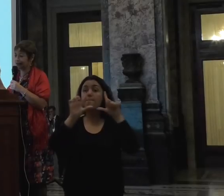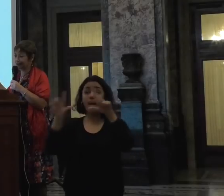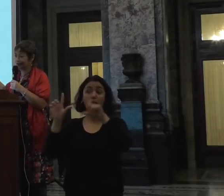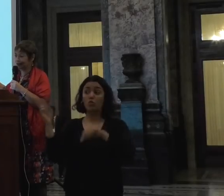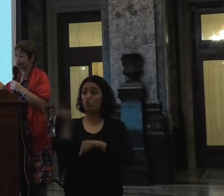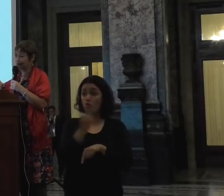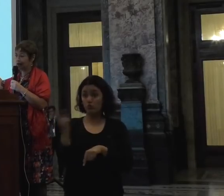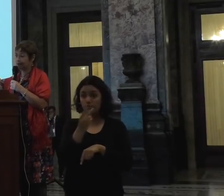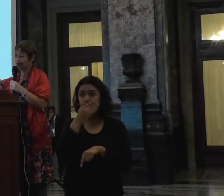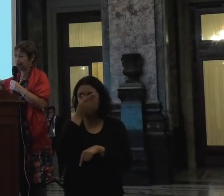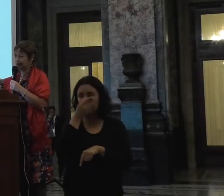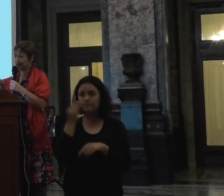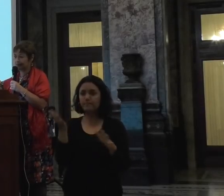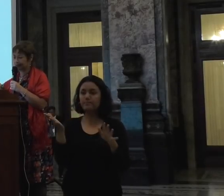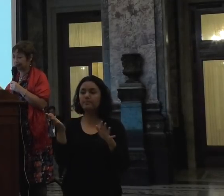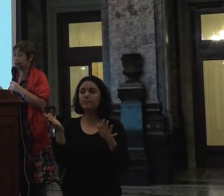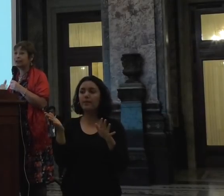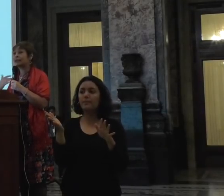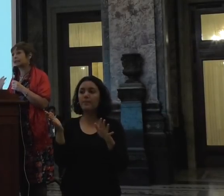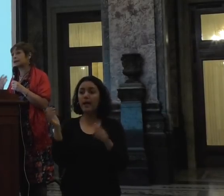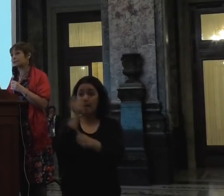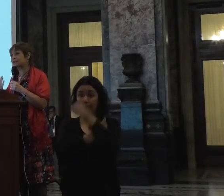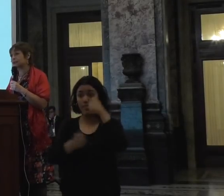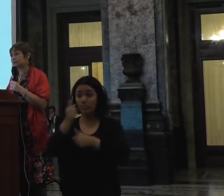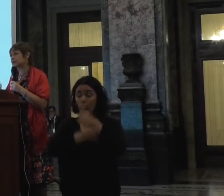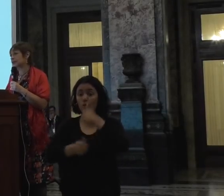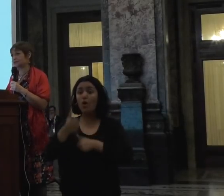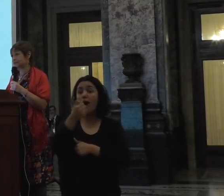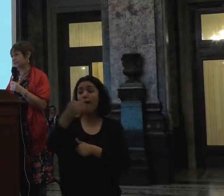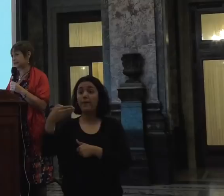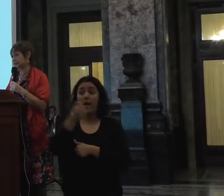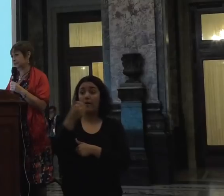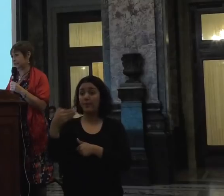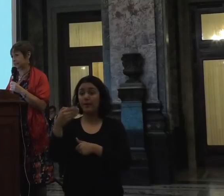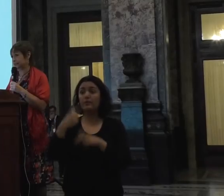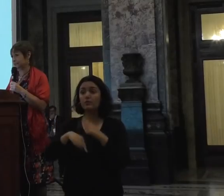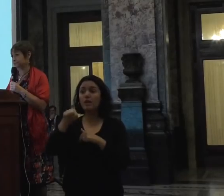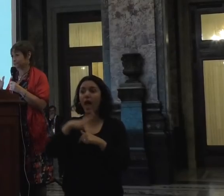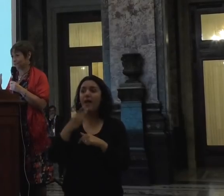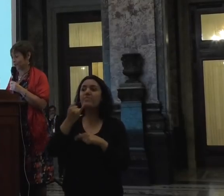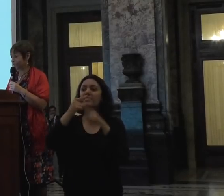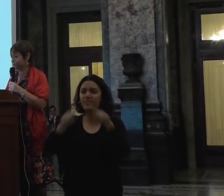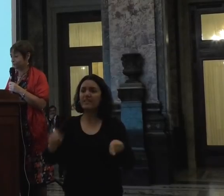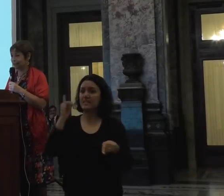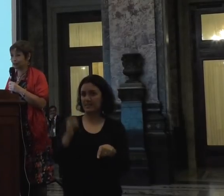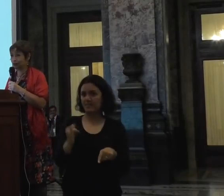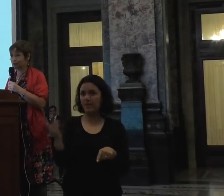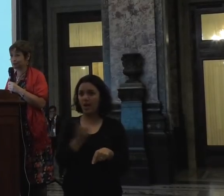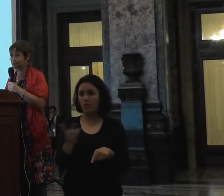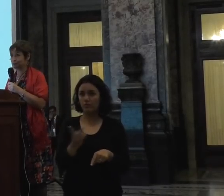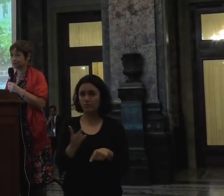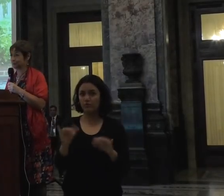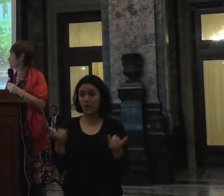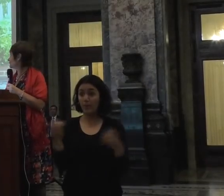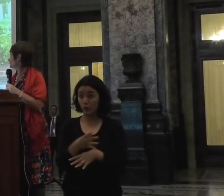estar alternando, A, B, A, B, A, B, y van a empezar a notar que hay unas diferencias entre ellas. ¿Ok? ¿Listos?